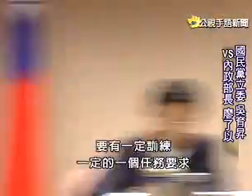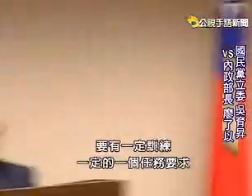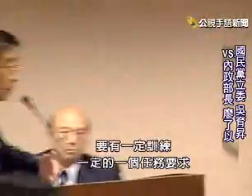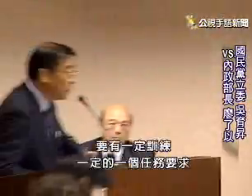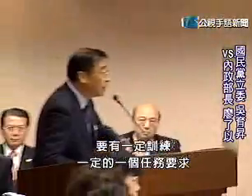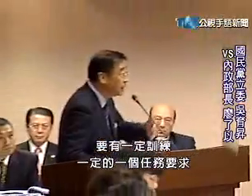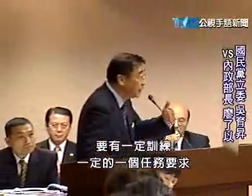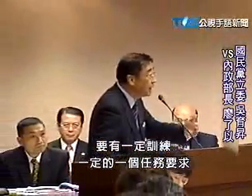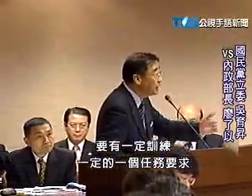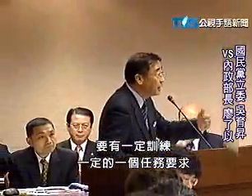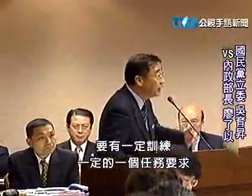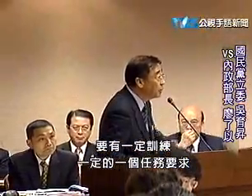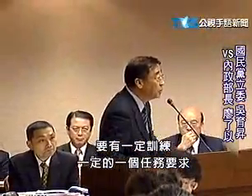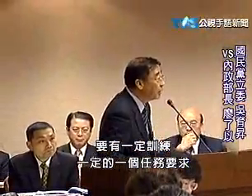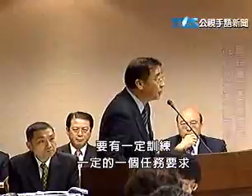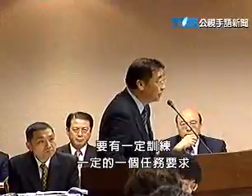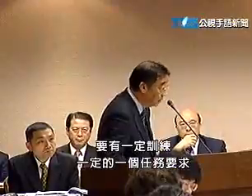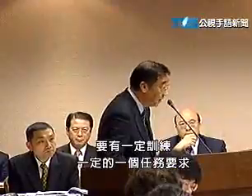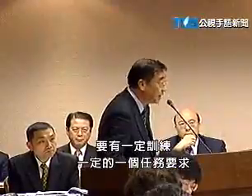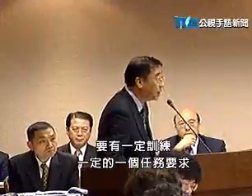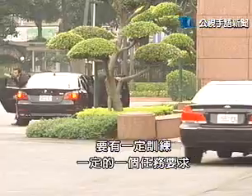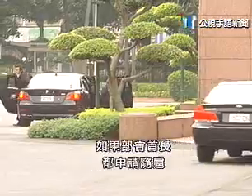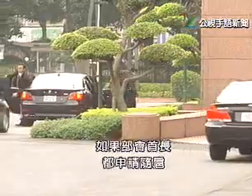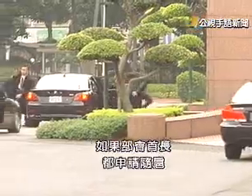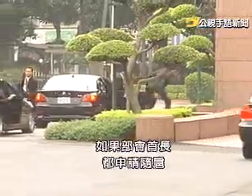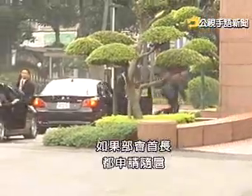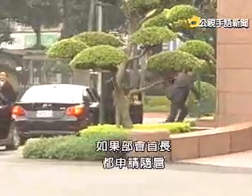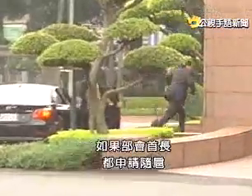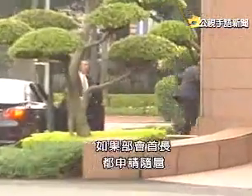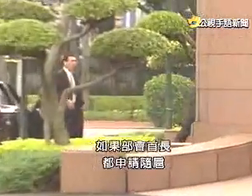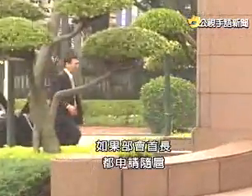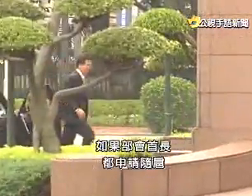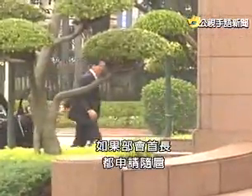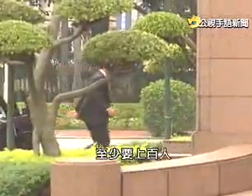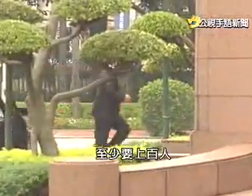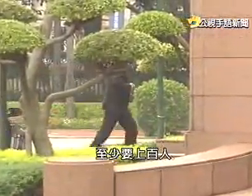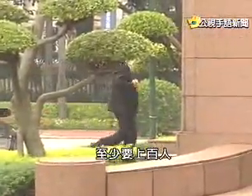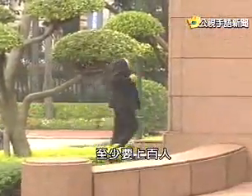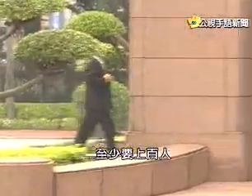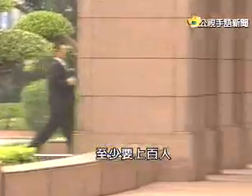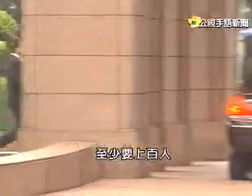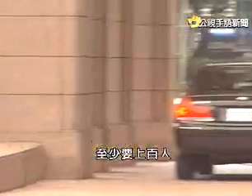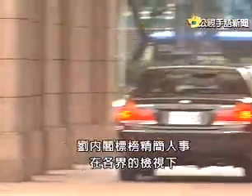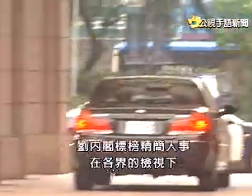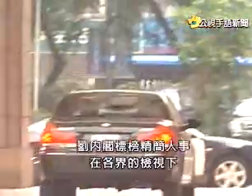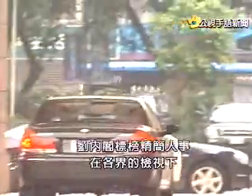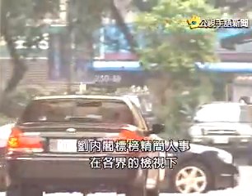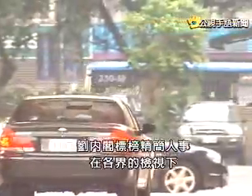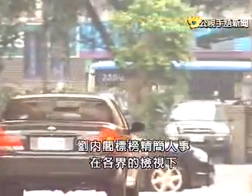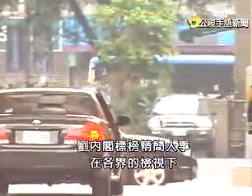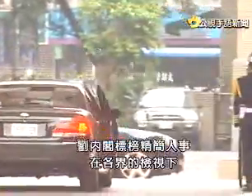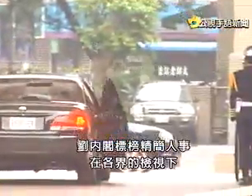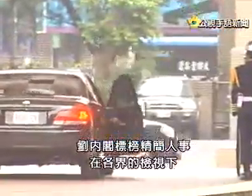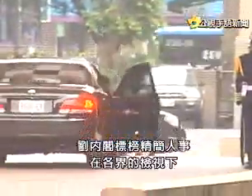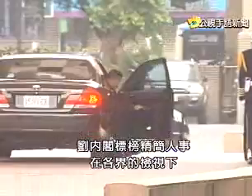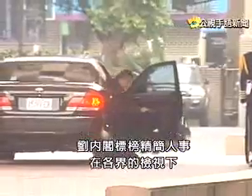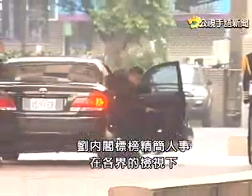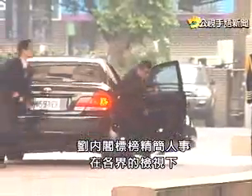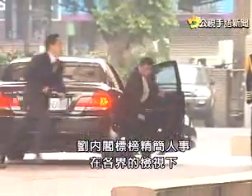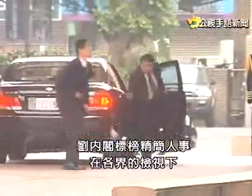训练，一定的一个任务要求。 如果部委首长都申请随扈，至少要上百人。刘内阁标榜精简人事，在各界的检视下，